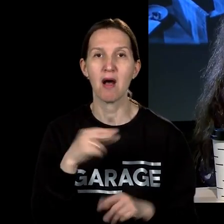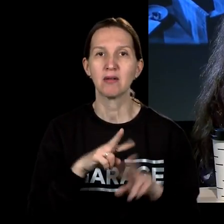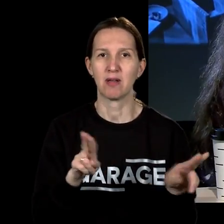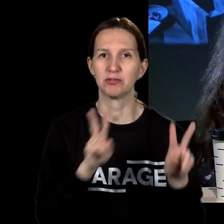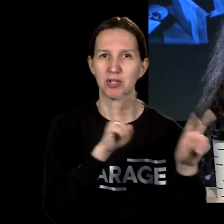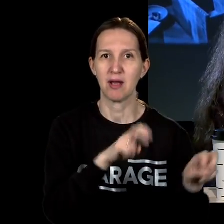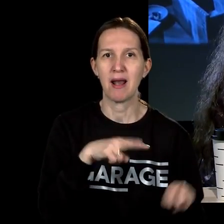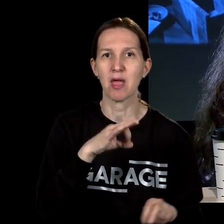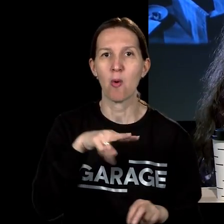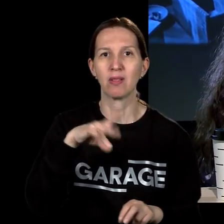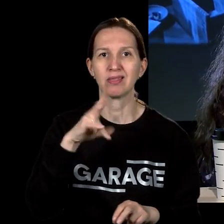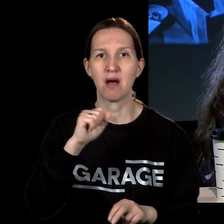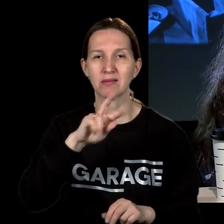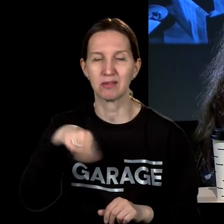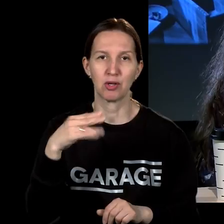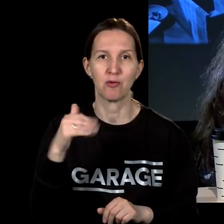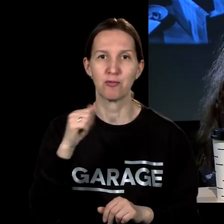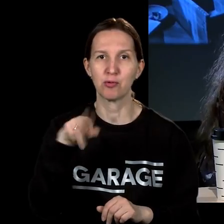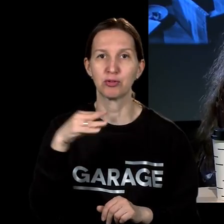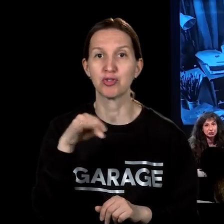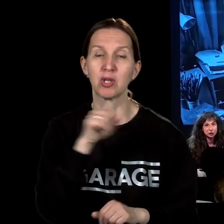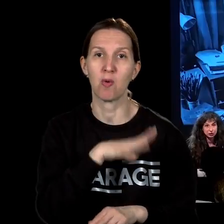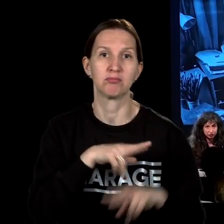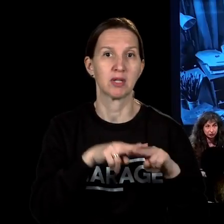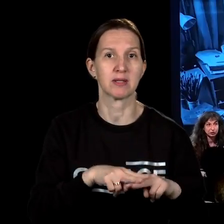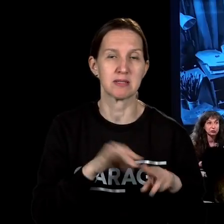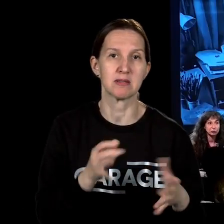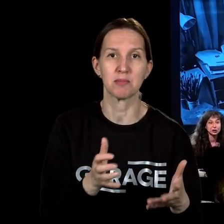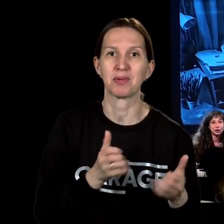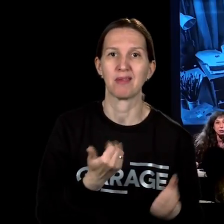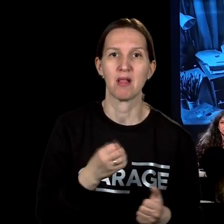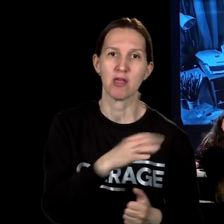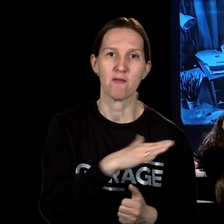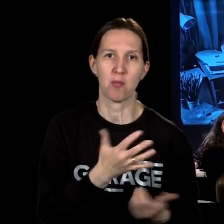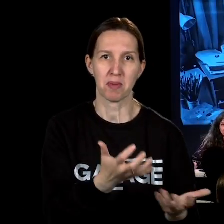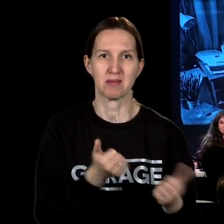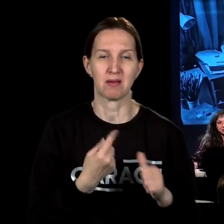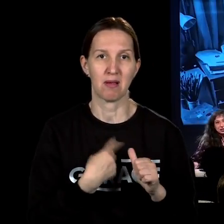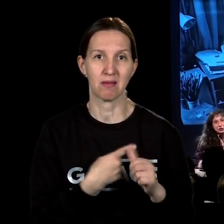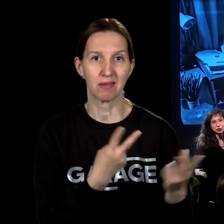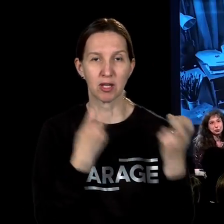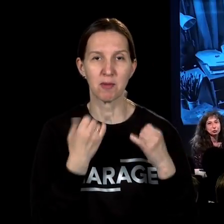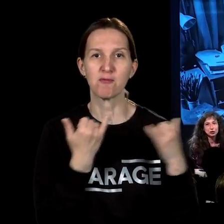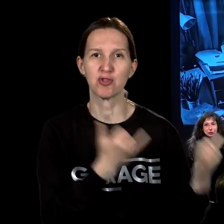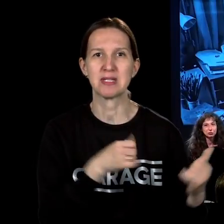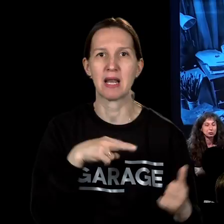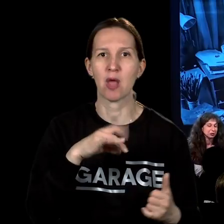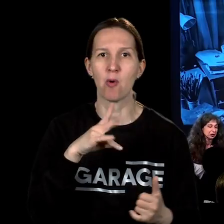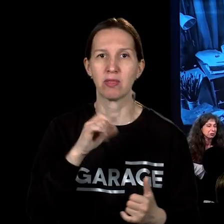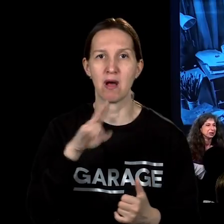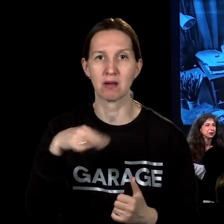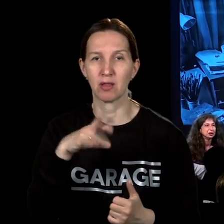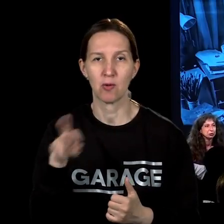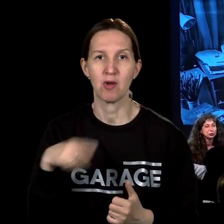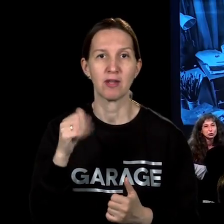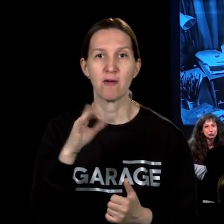он в 50-е годы крестился и принял европейское имя в честь Леонардо да Винчи, поэтому